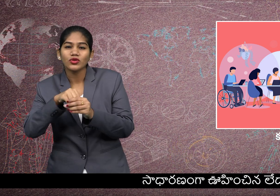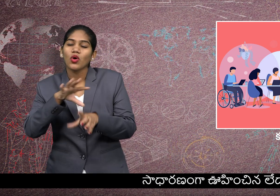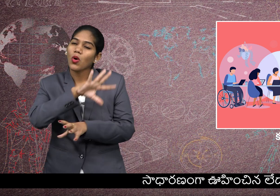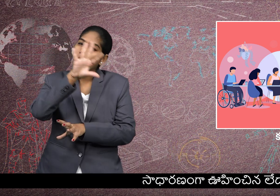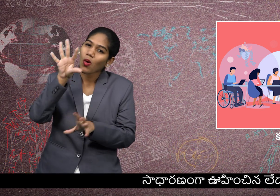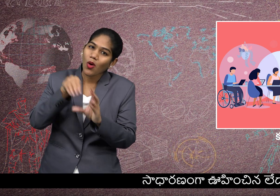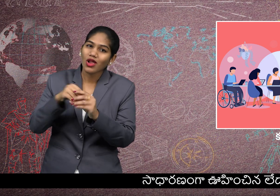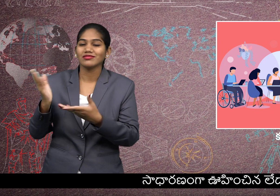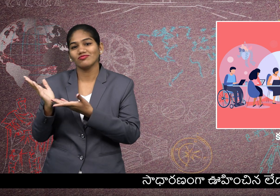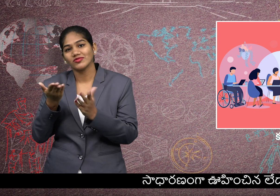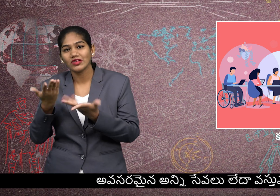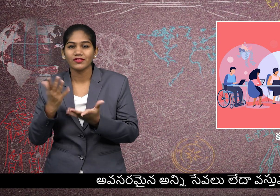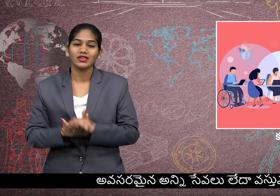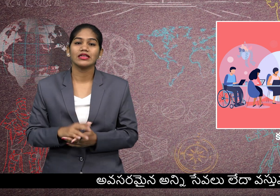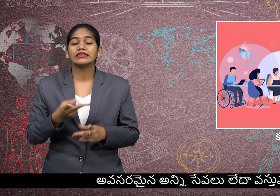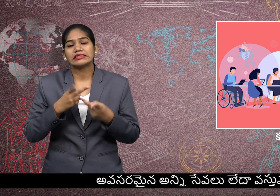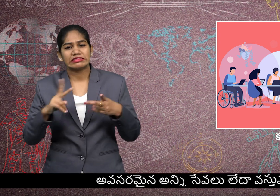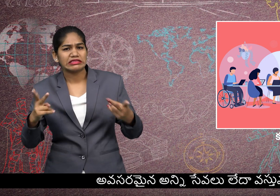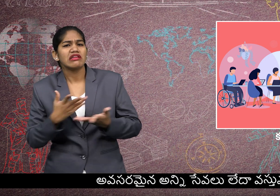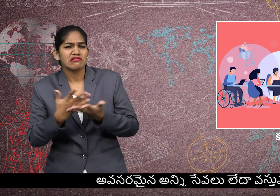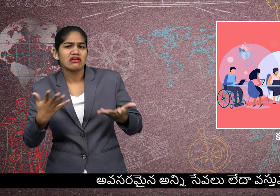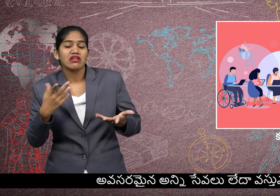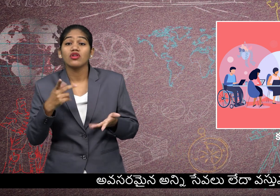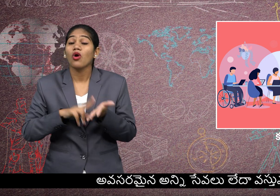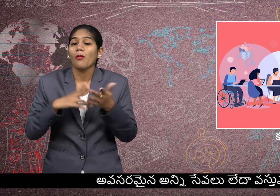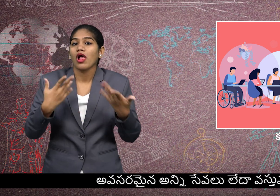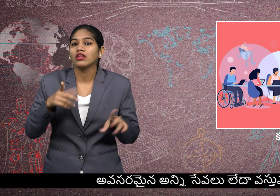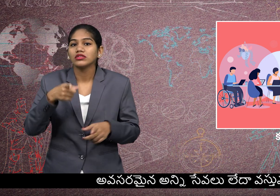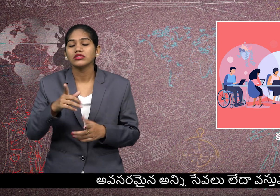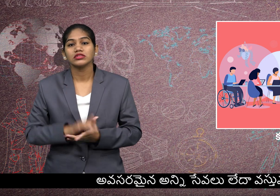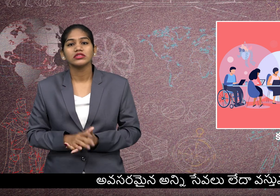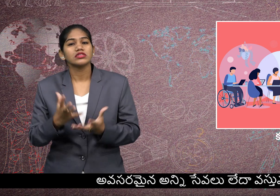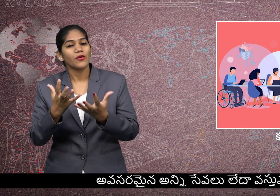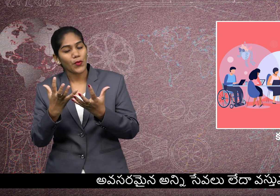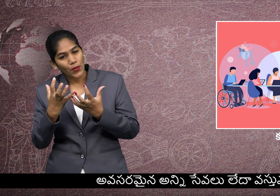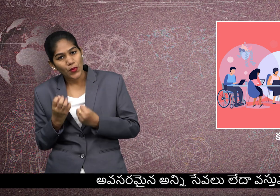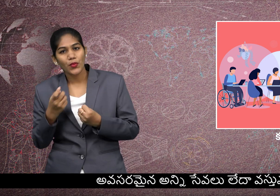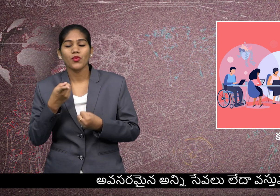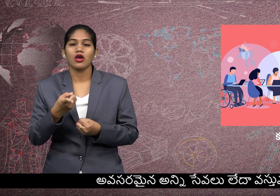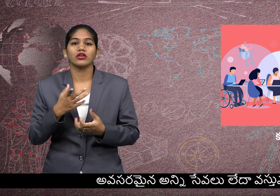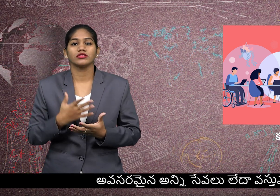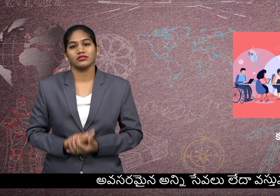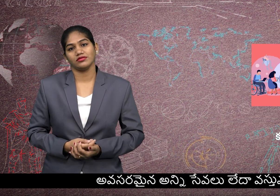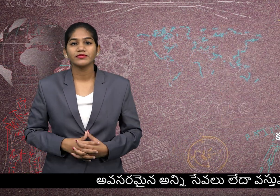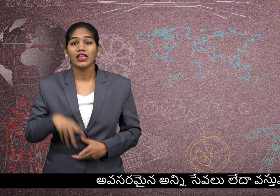సాధారణంగా ఊహించిన లేదా అవసరమైన అన్ని సేవలు లేదా వస్తువులతో సహా.